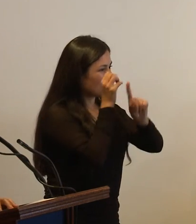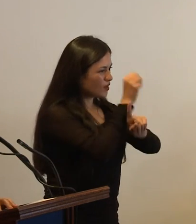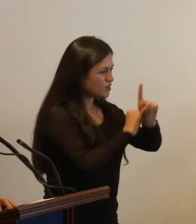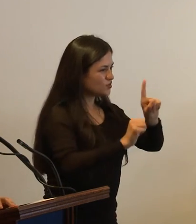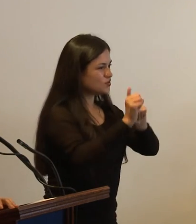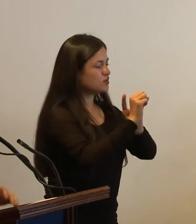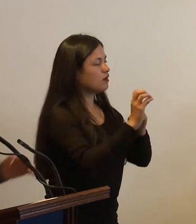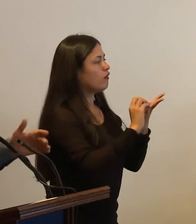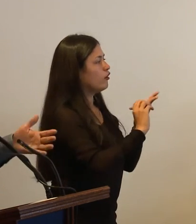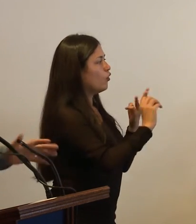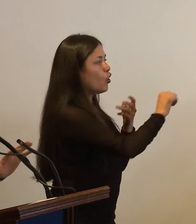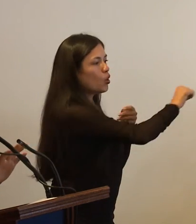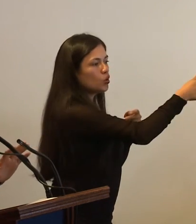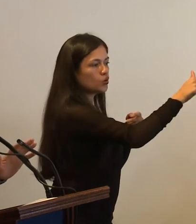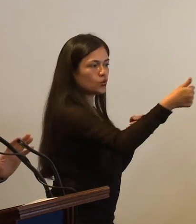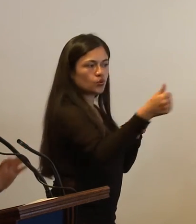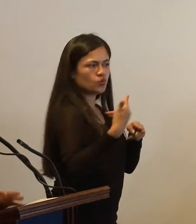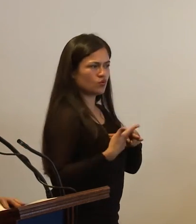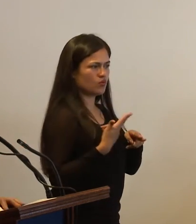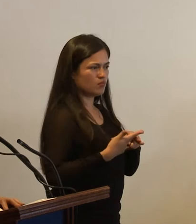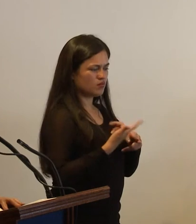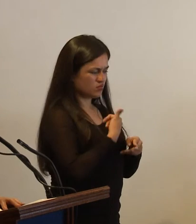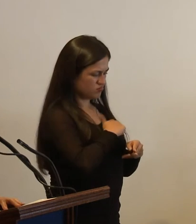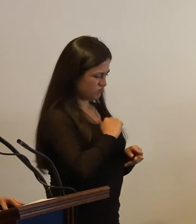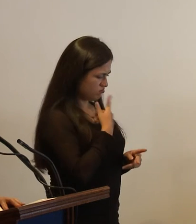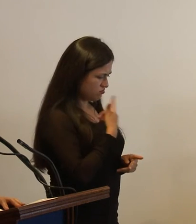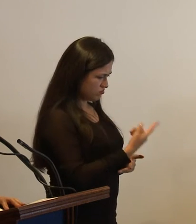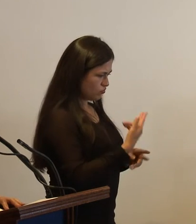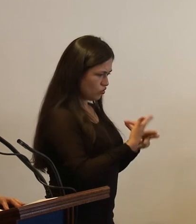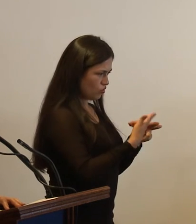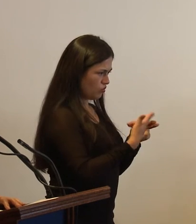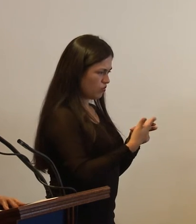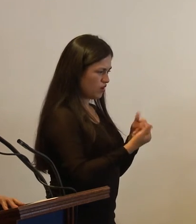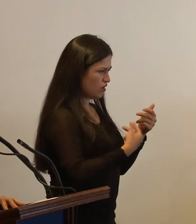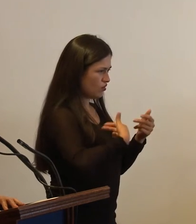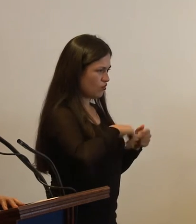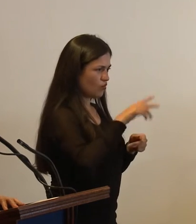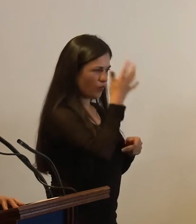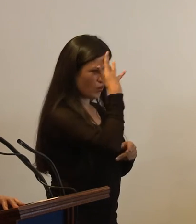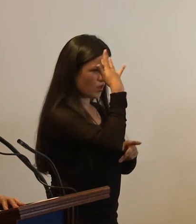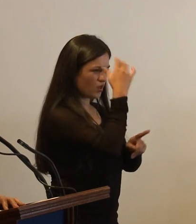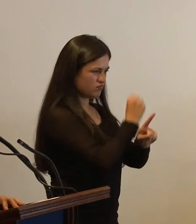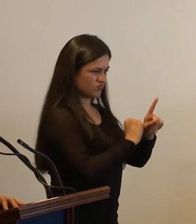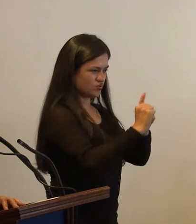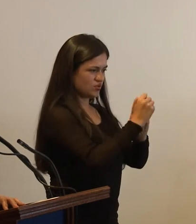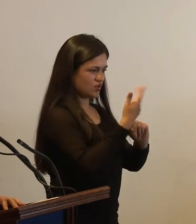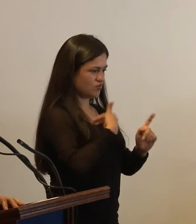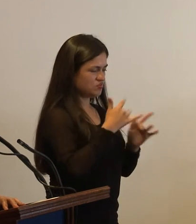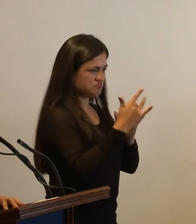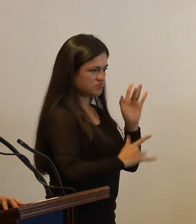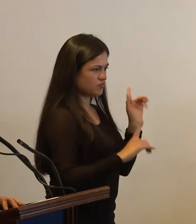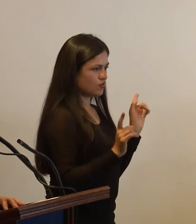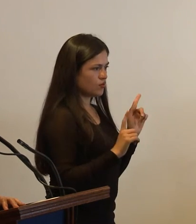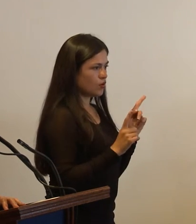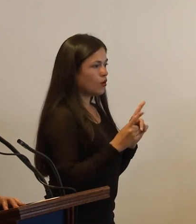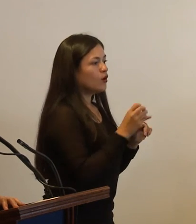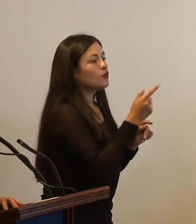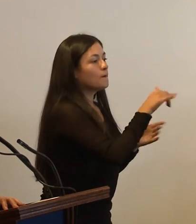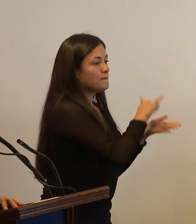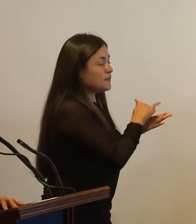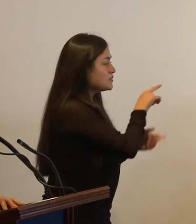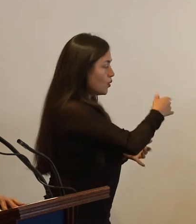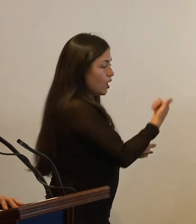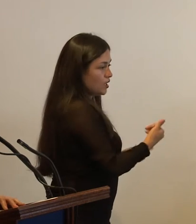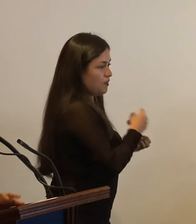social. Y así como ustedes aquí han tenido la discusión sobre licenciatura en educación comunitaria y licenciatura en educación